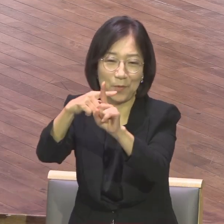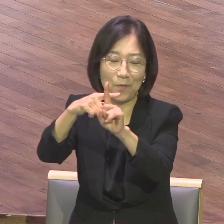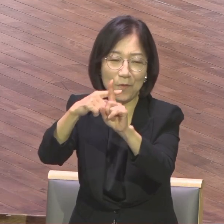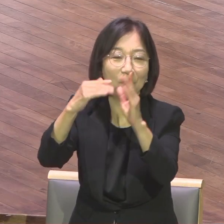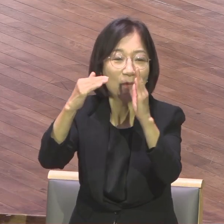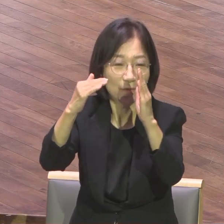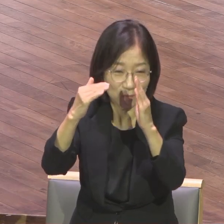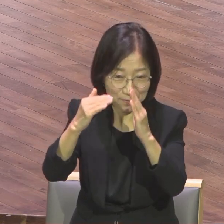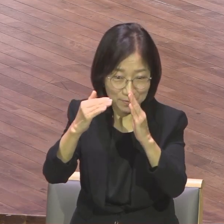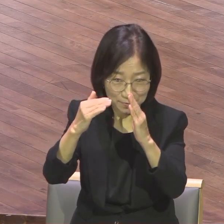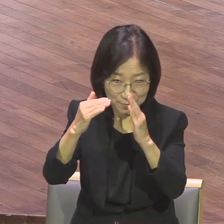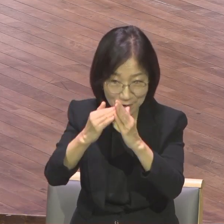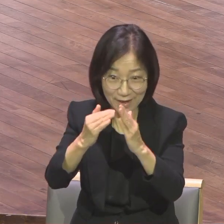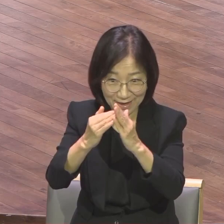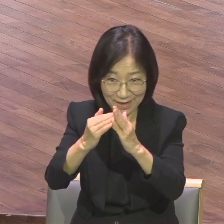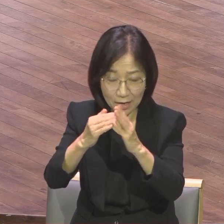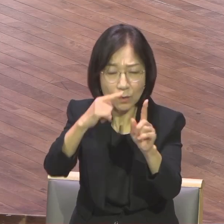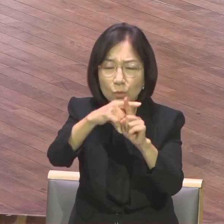생명수가 흘러넘치는 나.